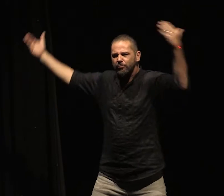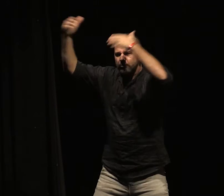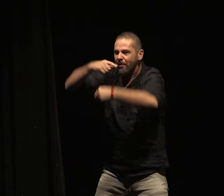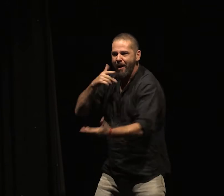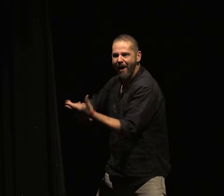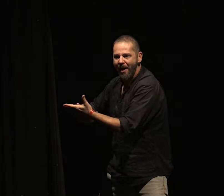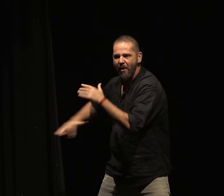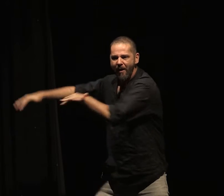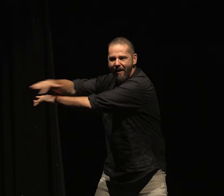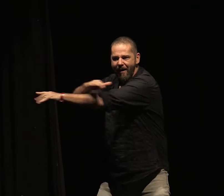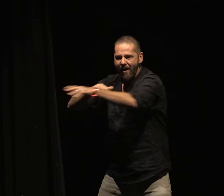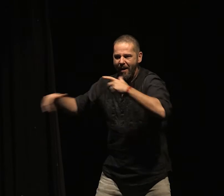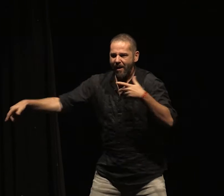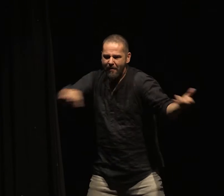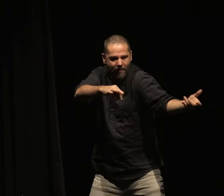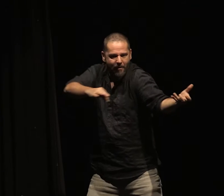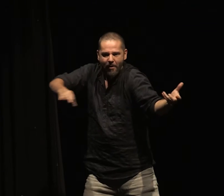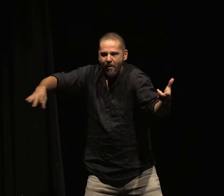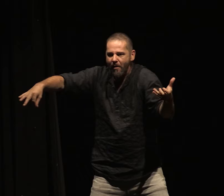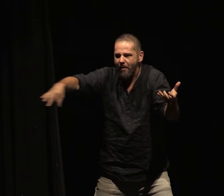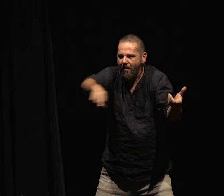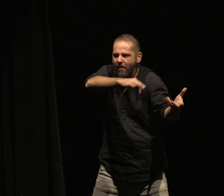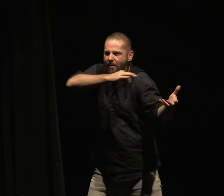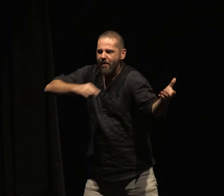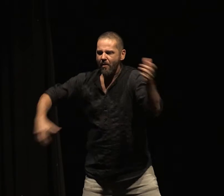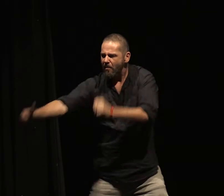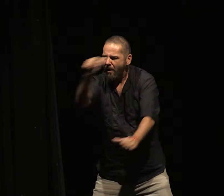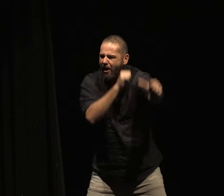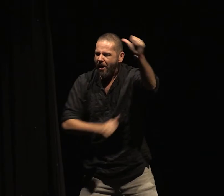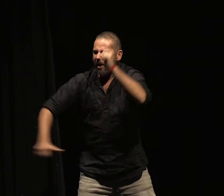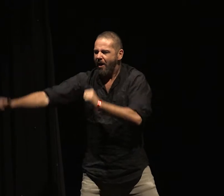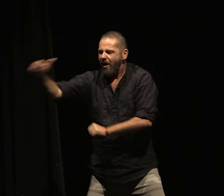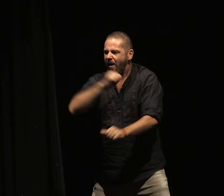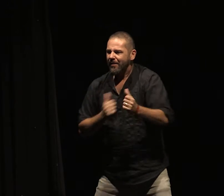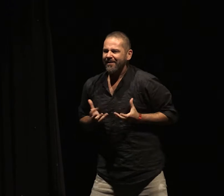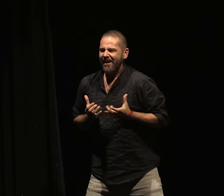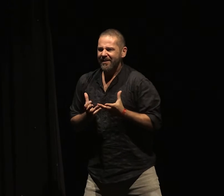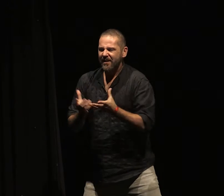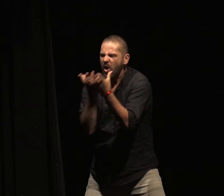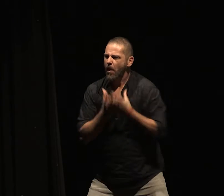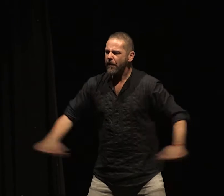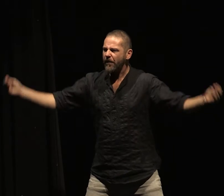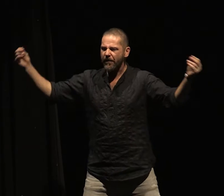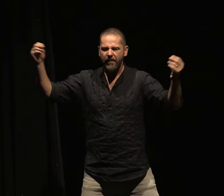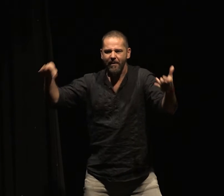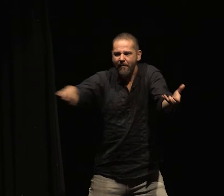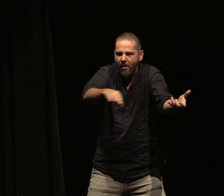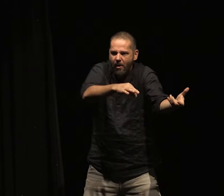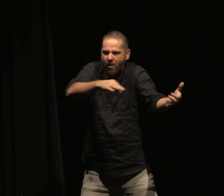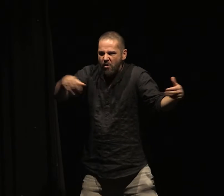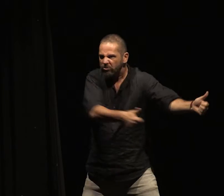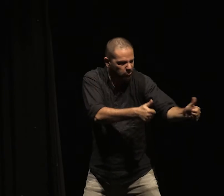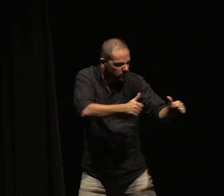du vin lointain sur un désir révolu. Les violons me suivent, ici et là-bas, pour se venger de